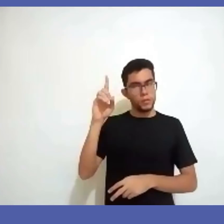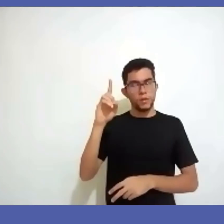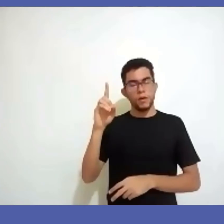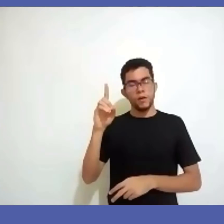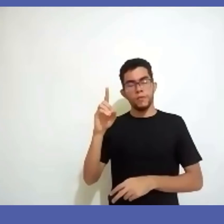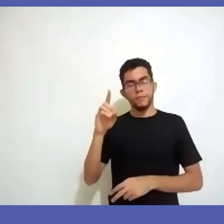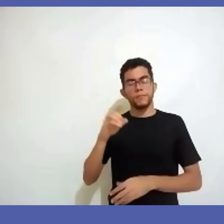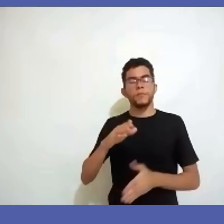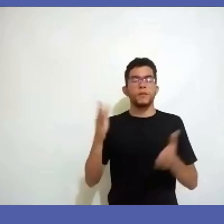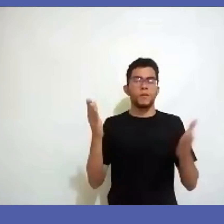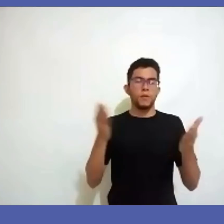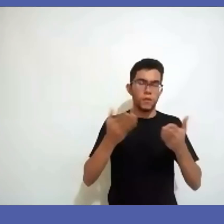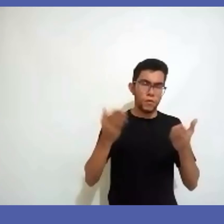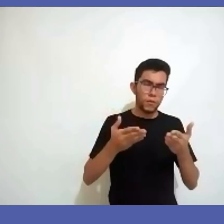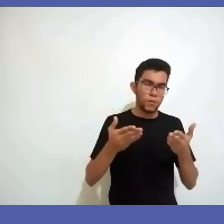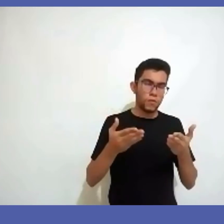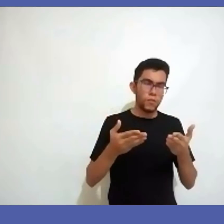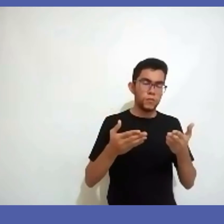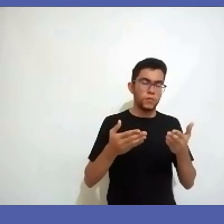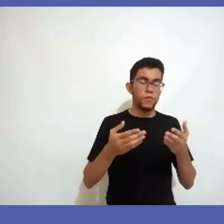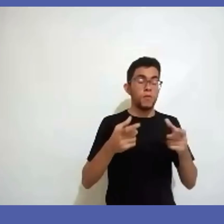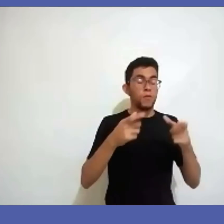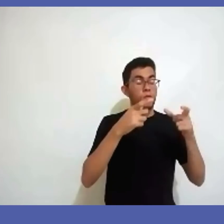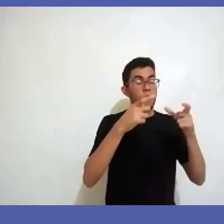Deus milagrosamente,